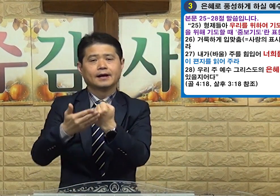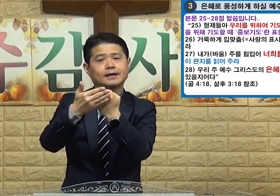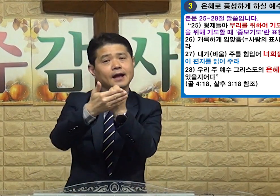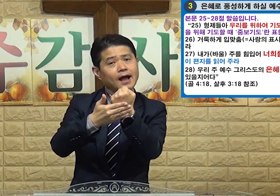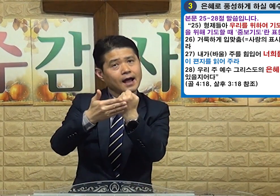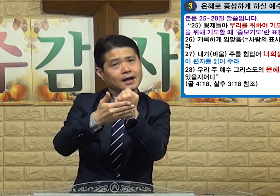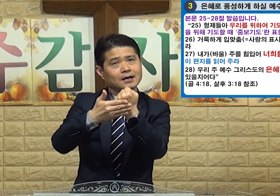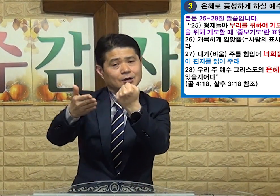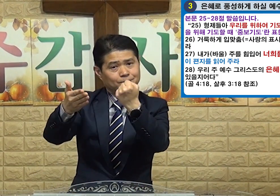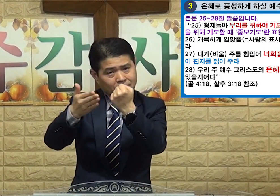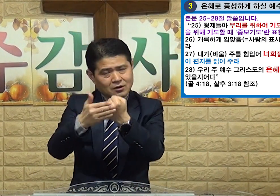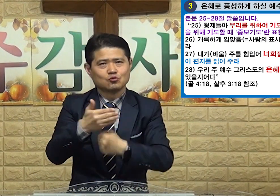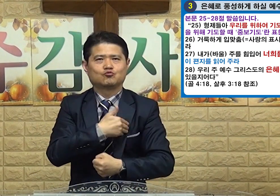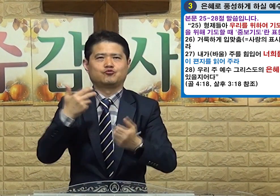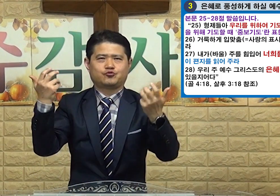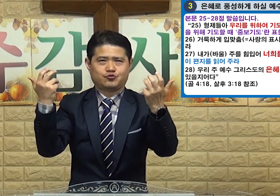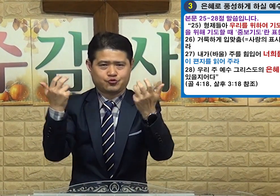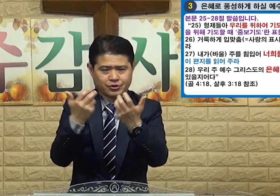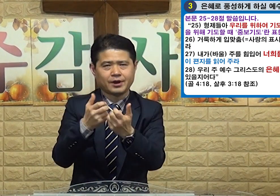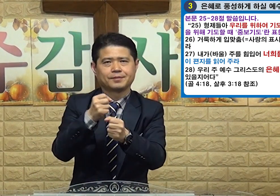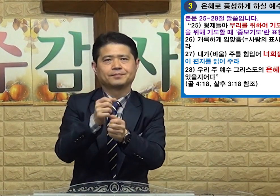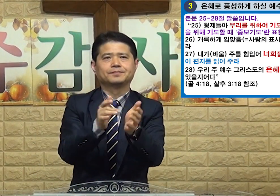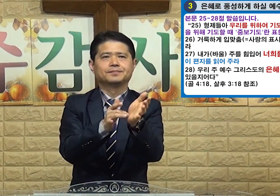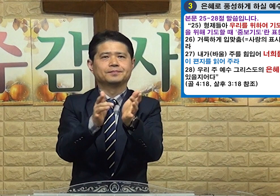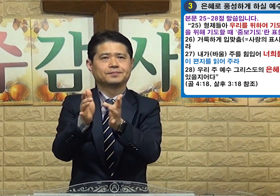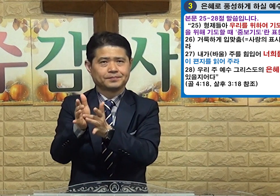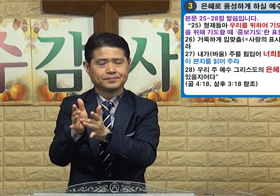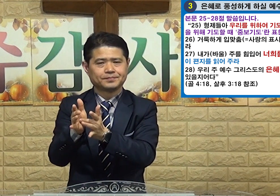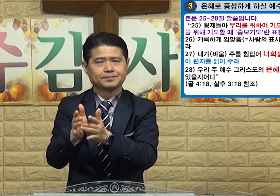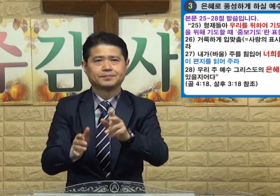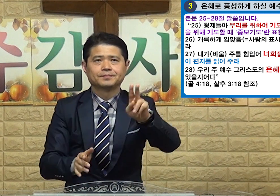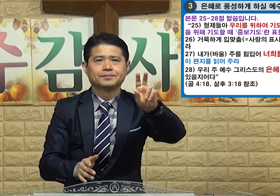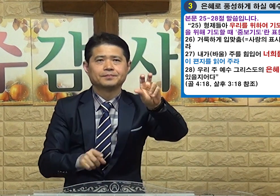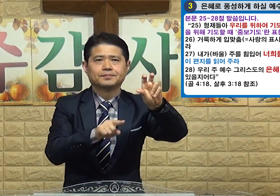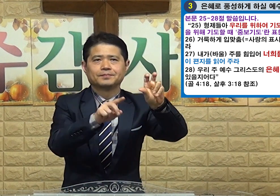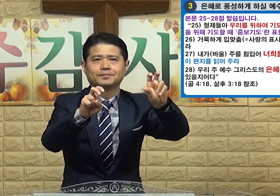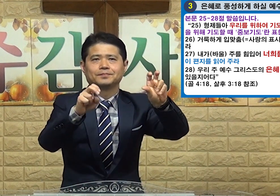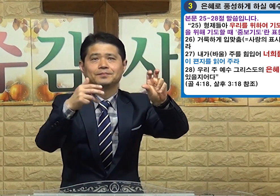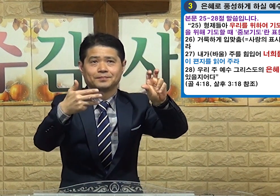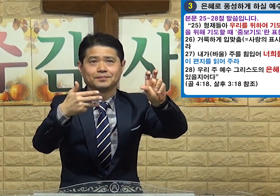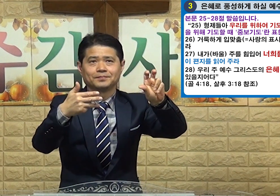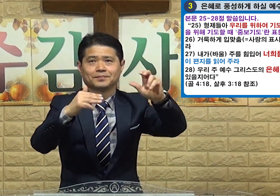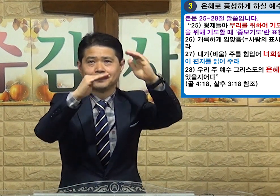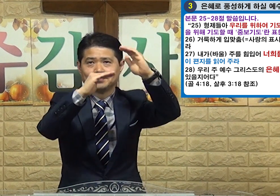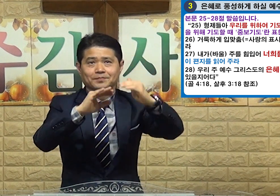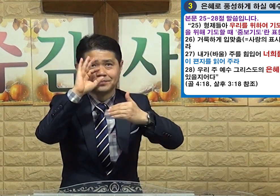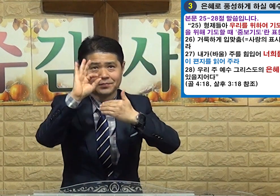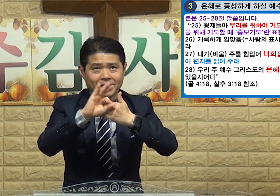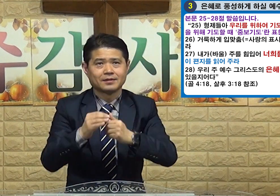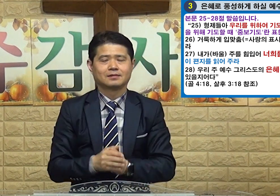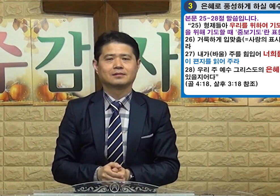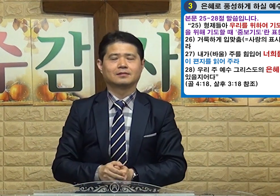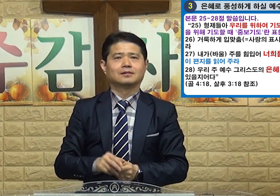세 번째는 은혜로 풍성하게 하실 예수님입니다. 25절에서 28절